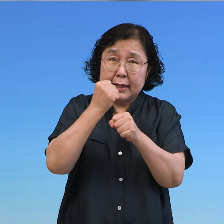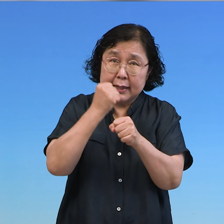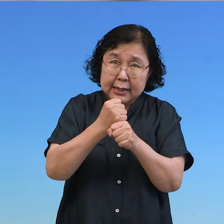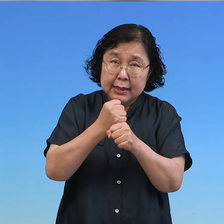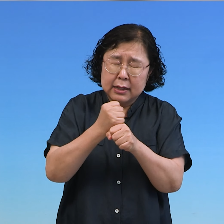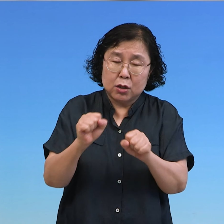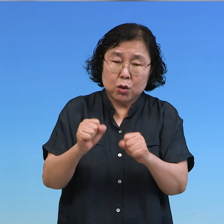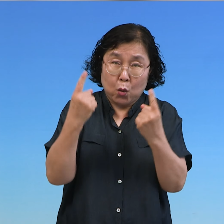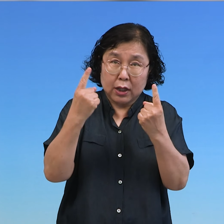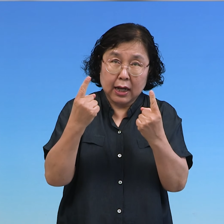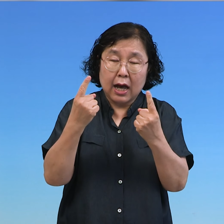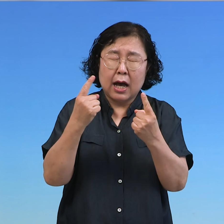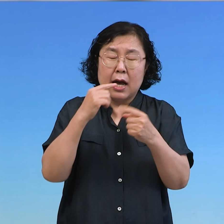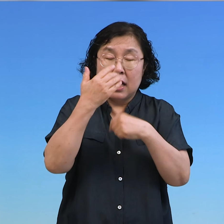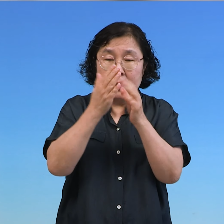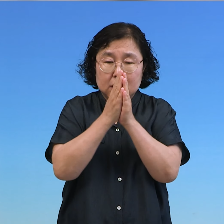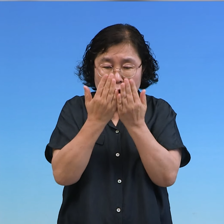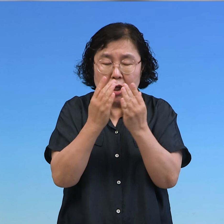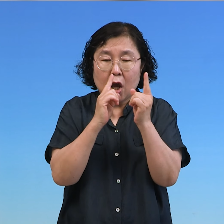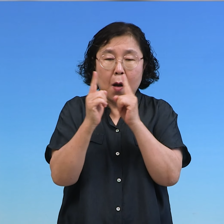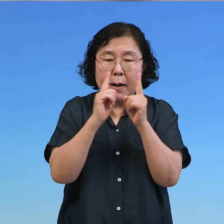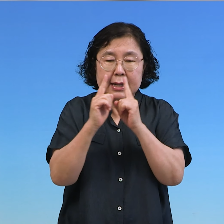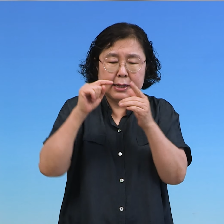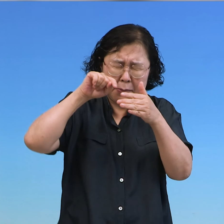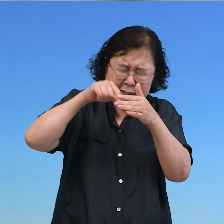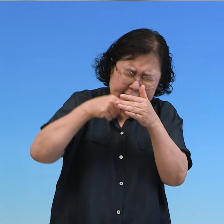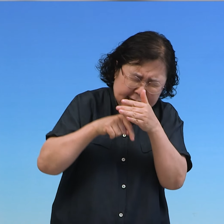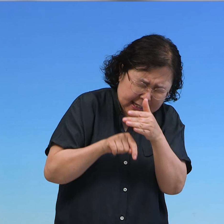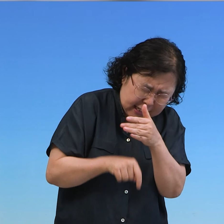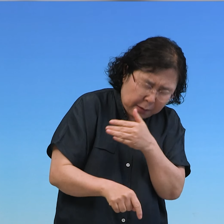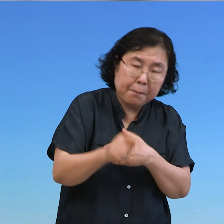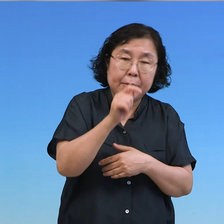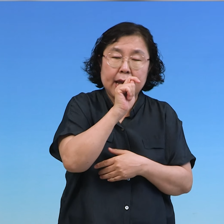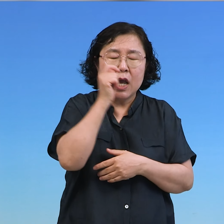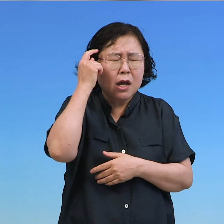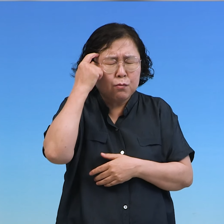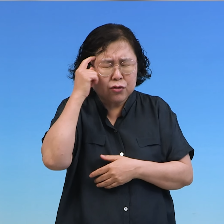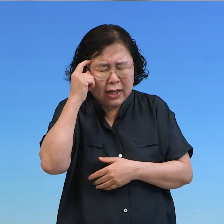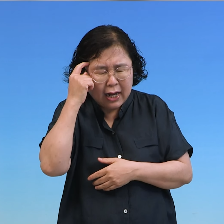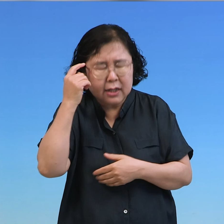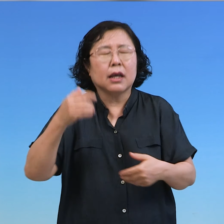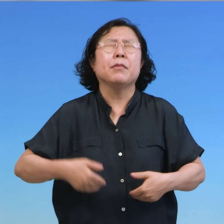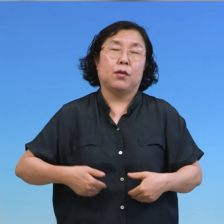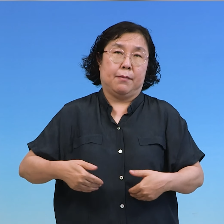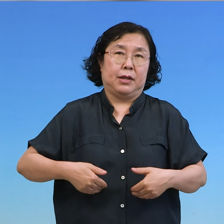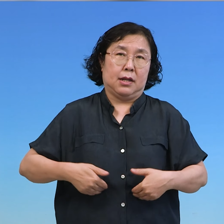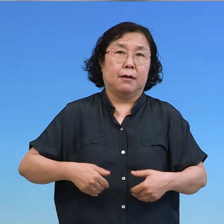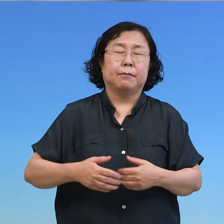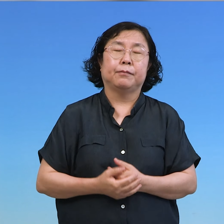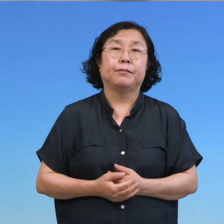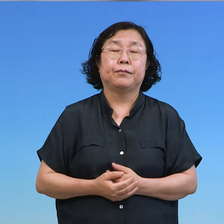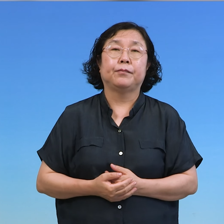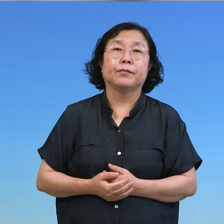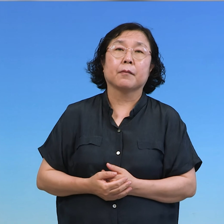참 훌륭한 목사님으로 변화될 수 있게 된 원동력이 뭐냐 본인이 얘기할 게 말씀 묵상이었다고